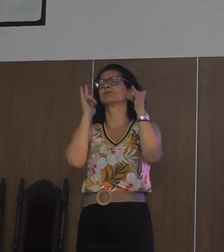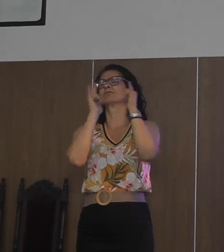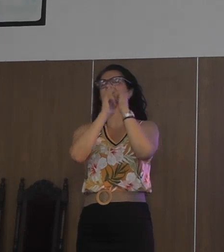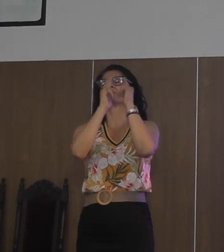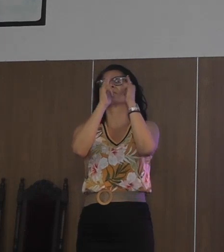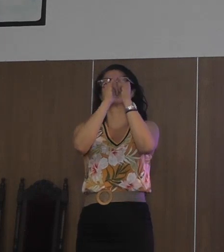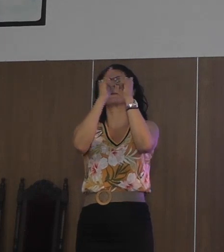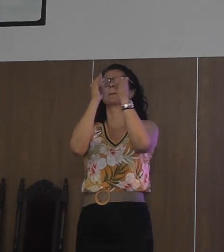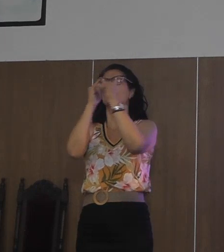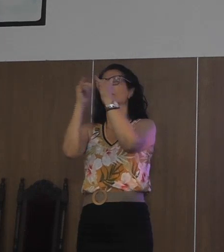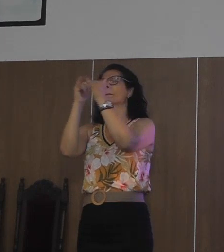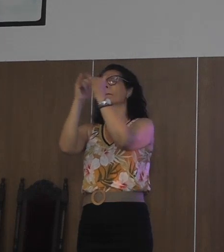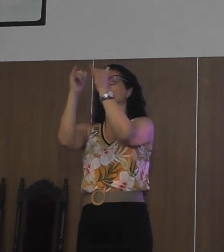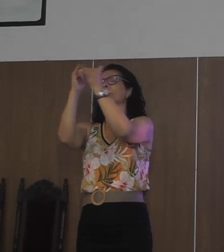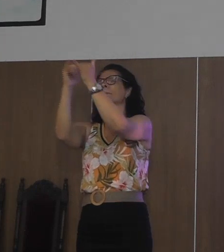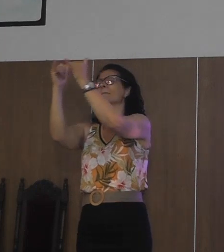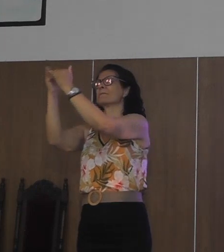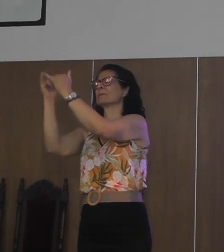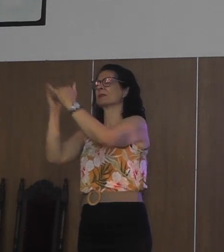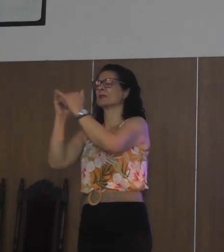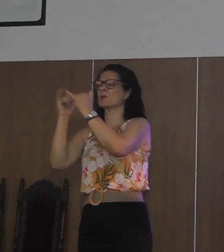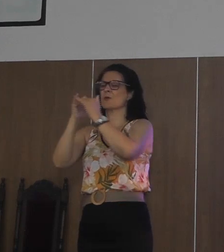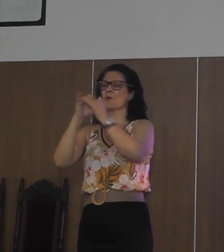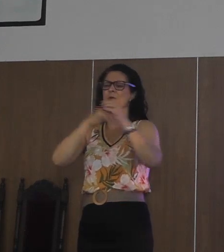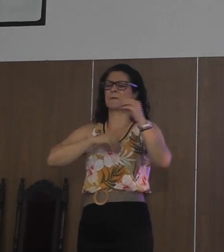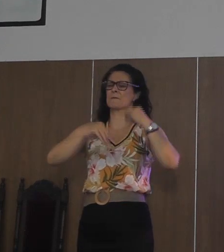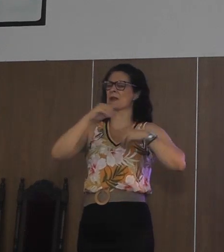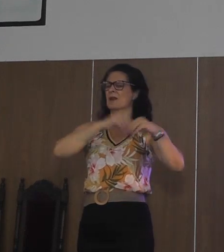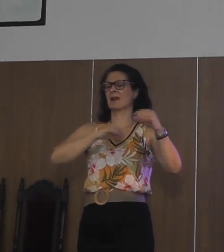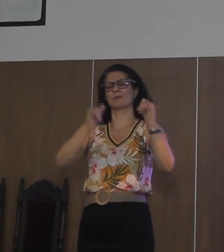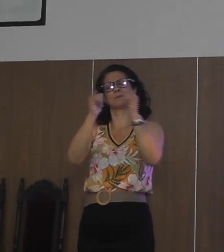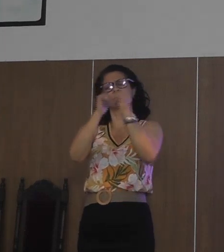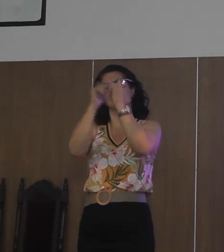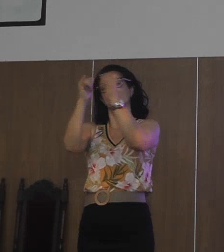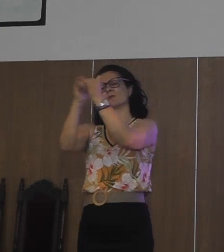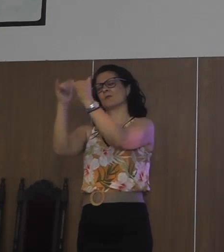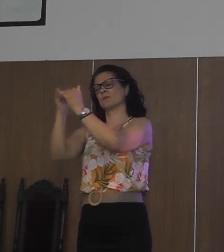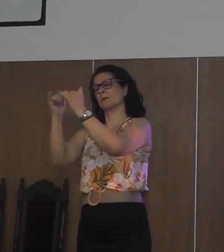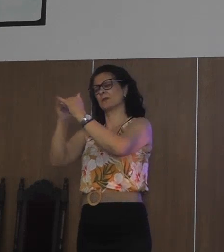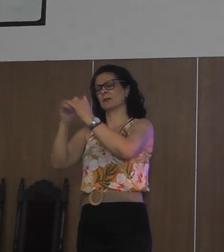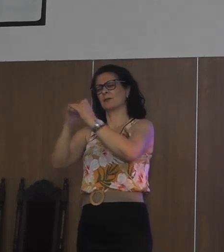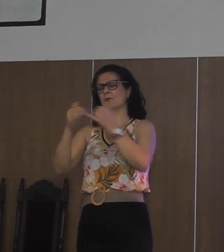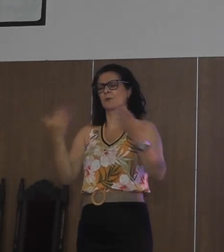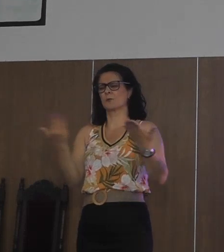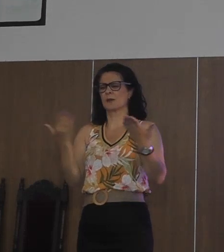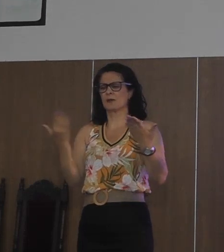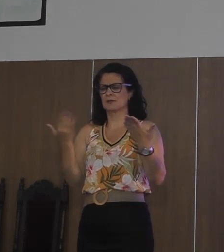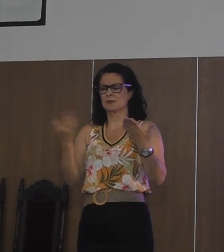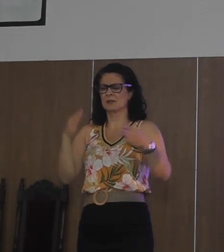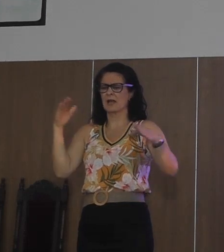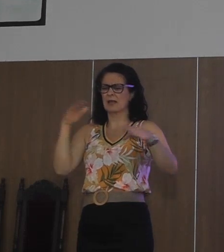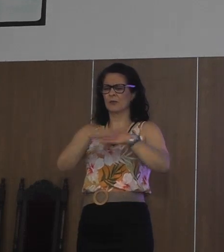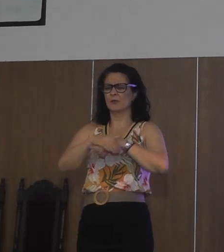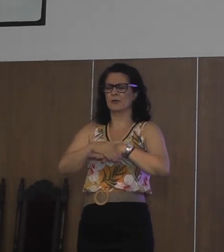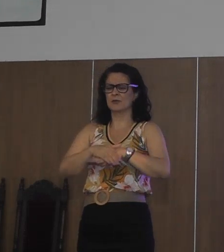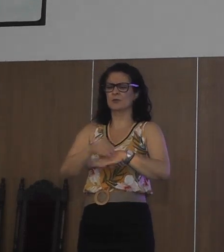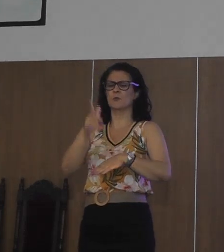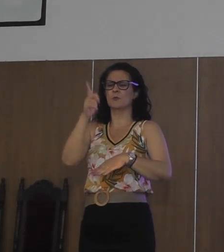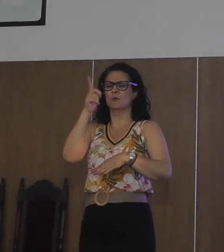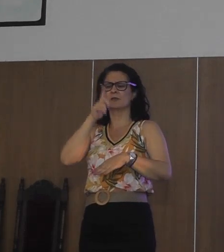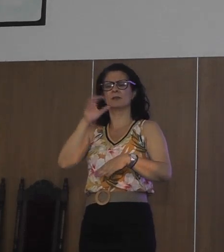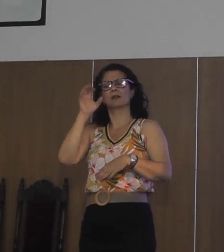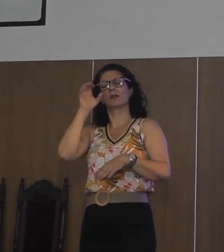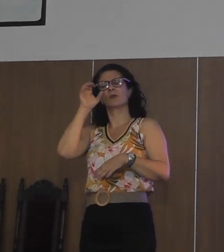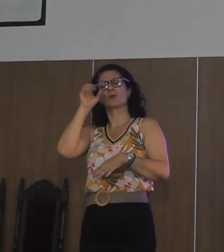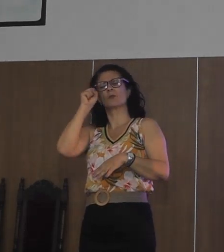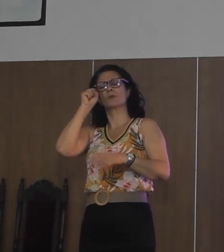uma noite abençoadora, Pai. Um sono tranquilo, leve, ó Pai. E uma vida repleta daquilo